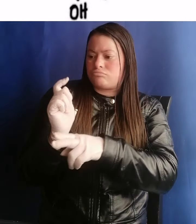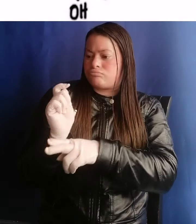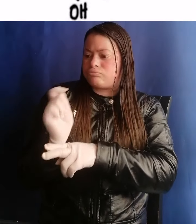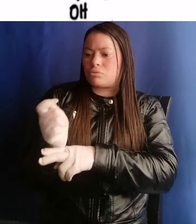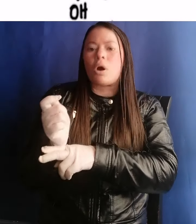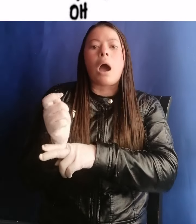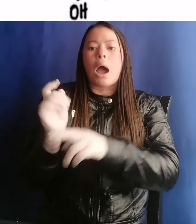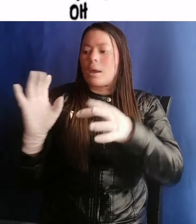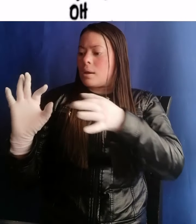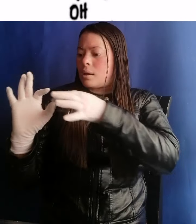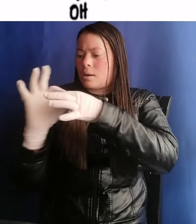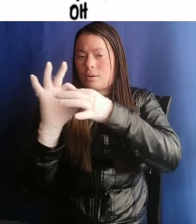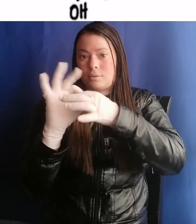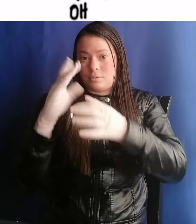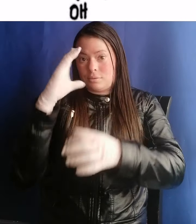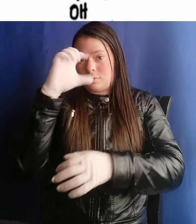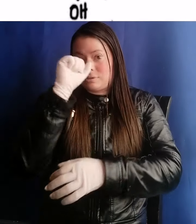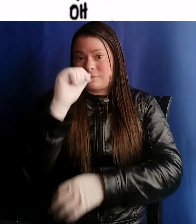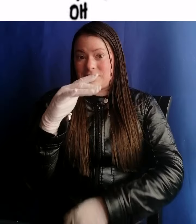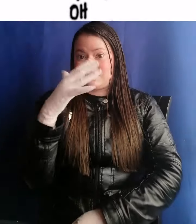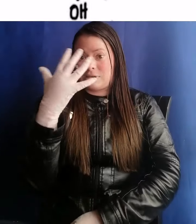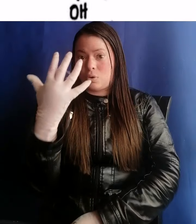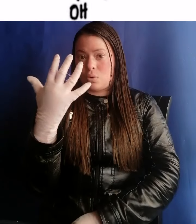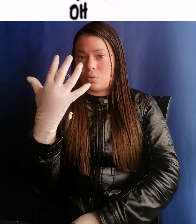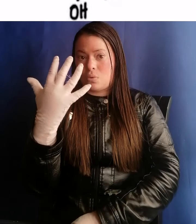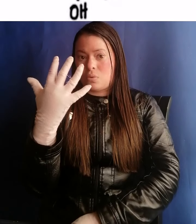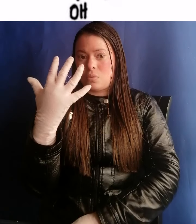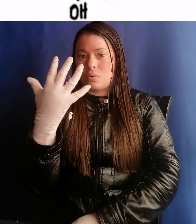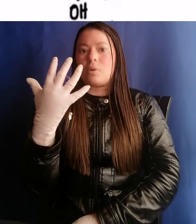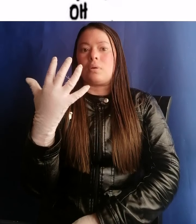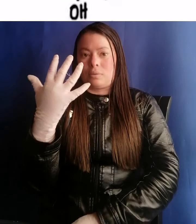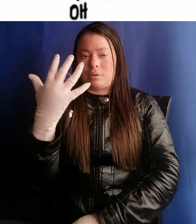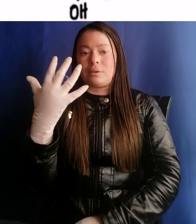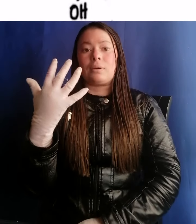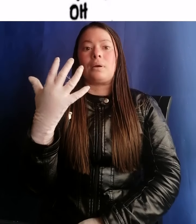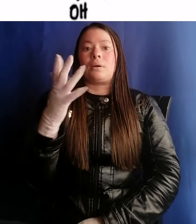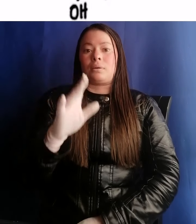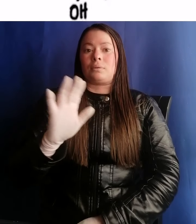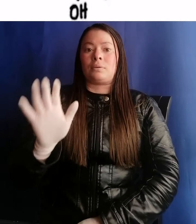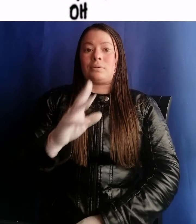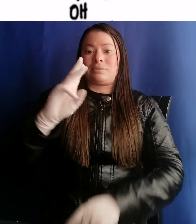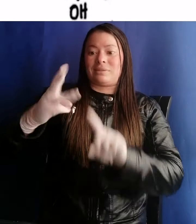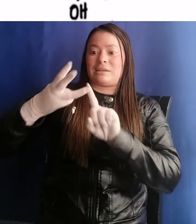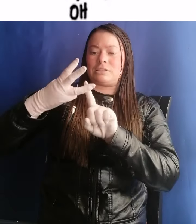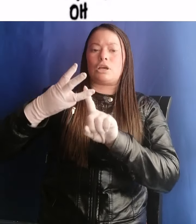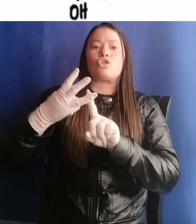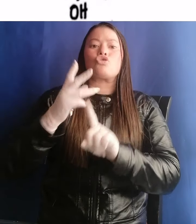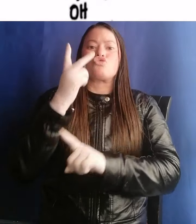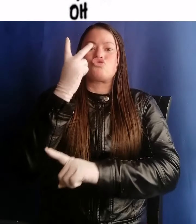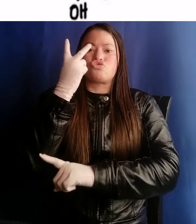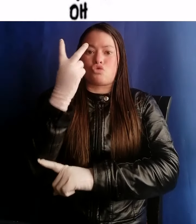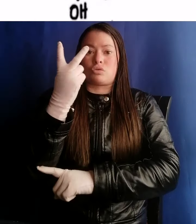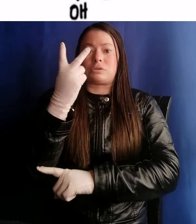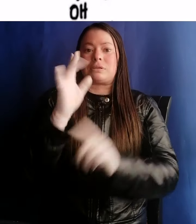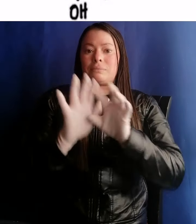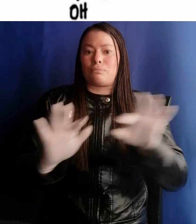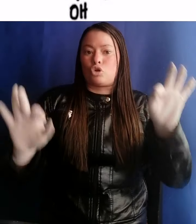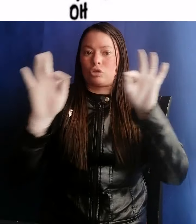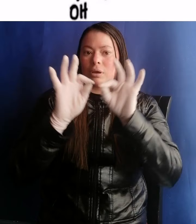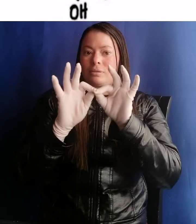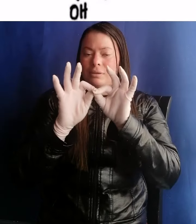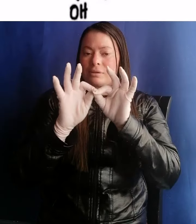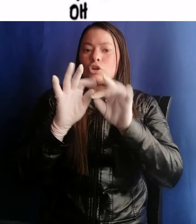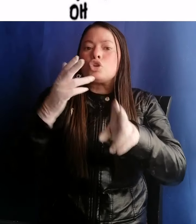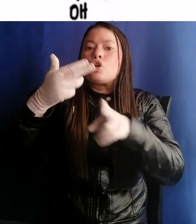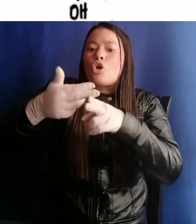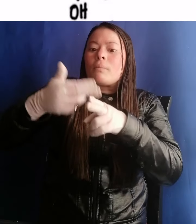En química numeramos estos carbonos a partir del que se une a la base nitrogenada. ¿Ves? Tenemos 5. El